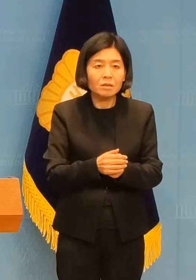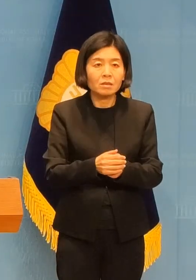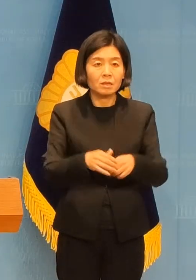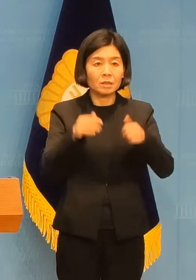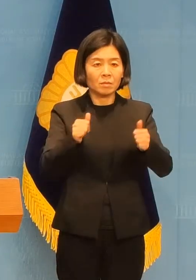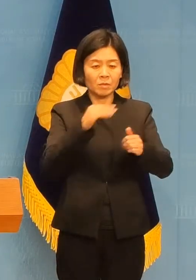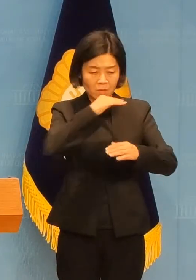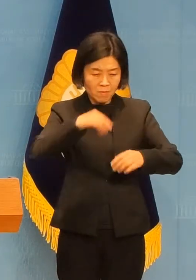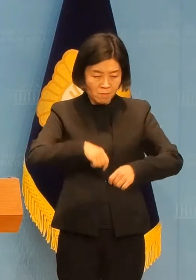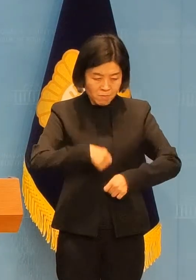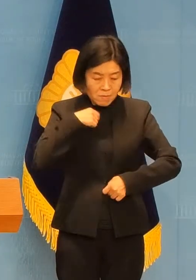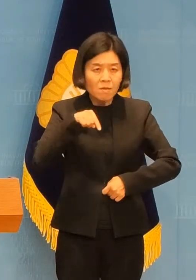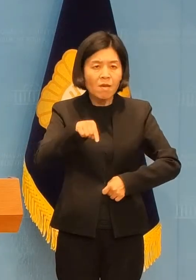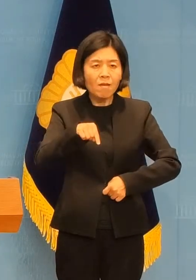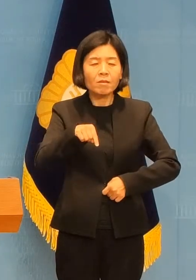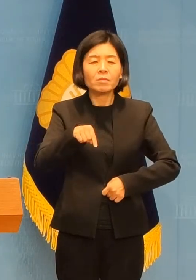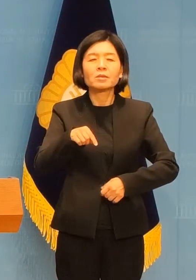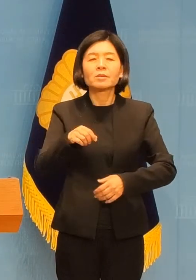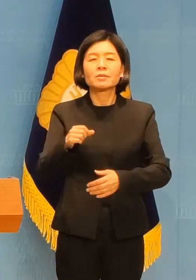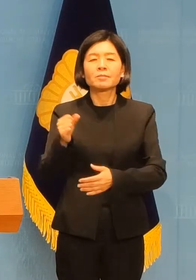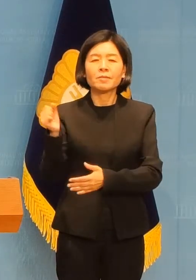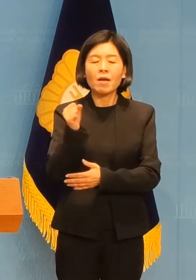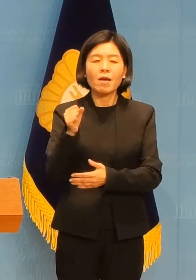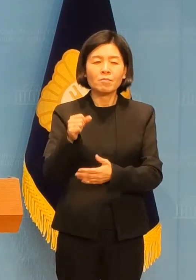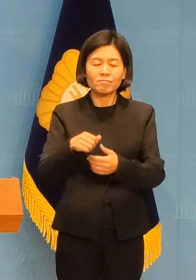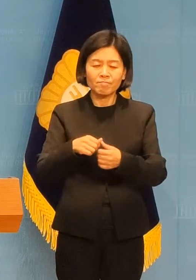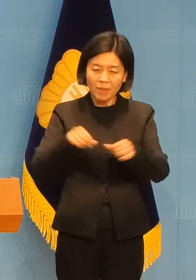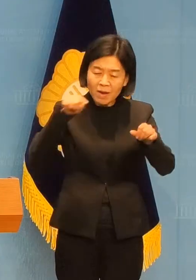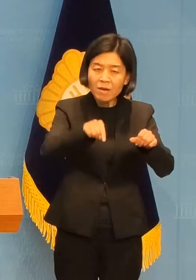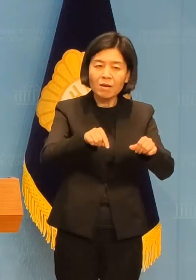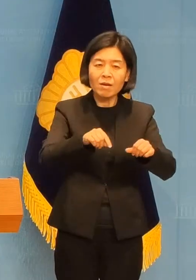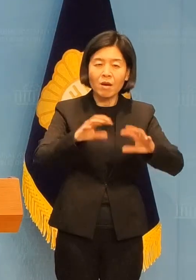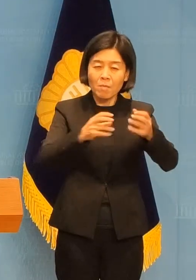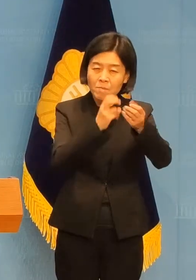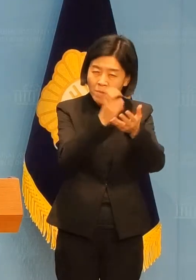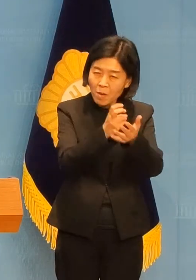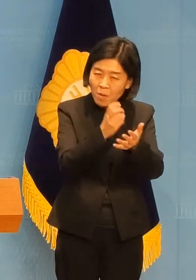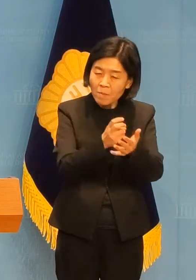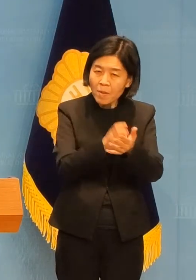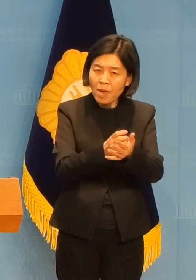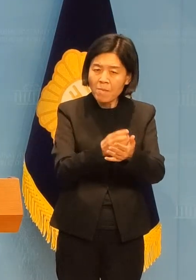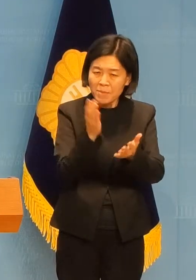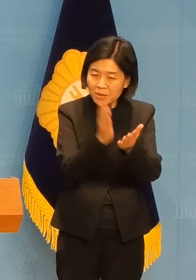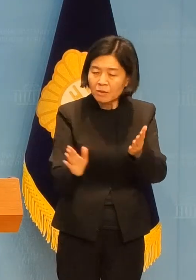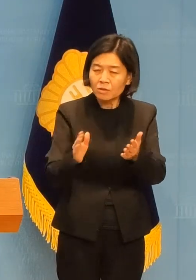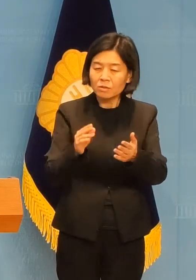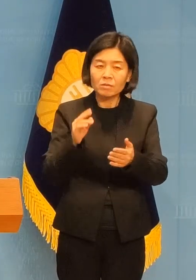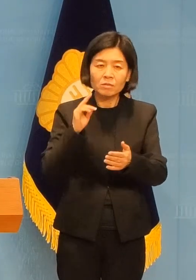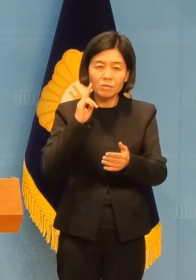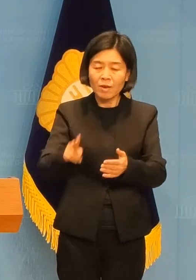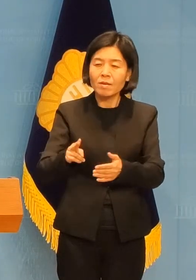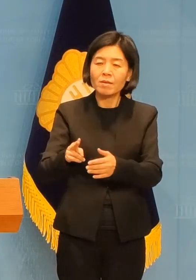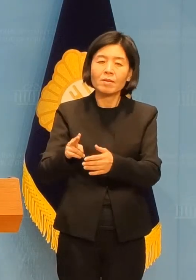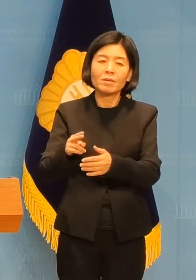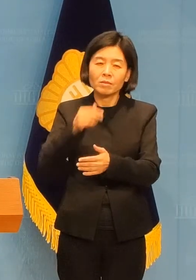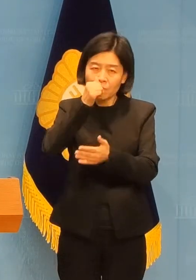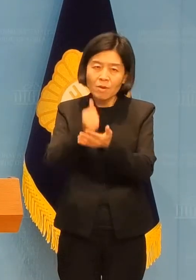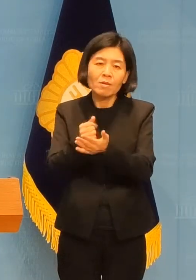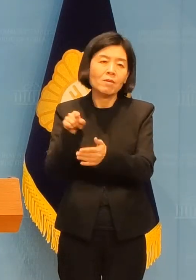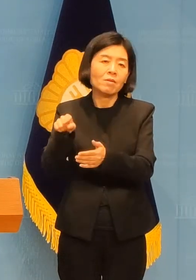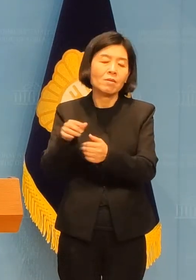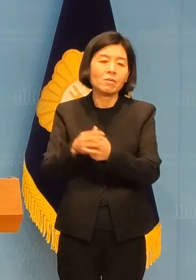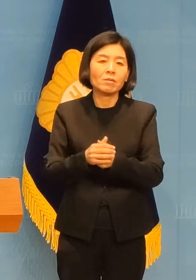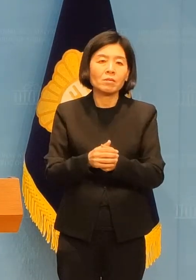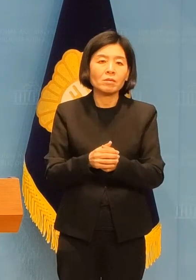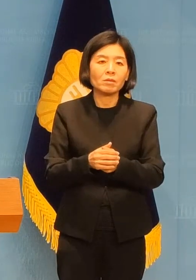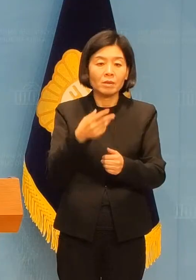정의를 근본적으로 무너뜨리는 반헌법적 중대 범죄입니다. 대장동 조작